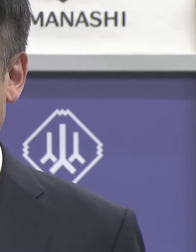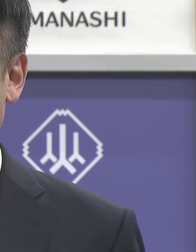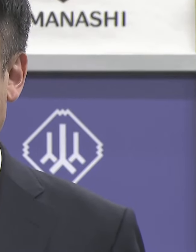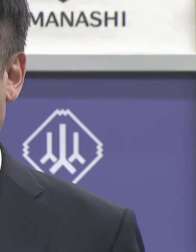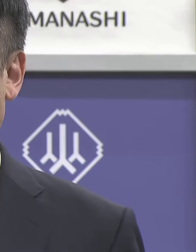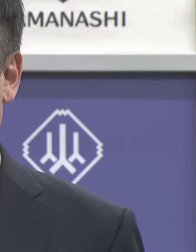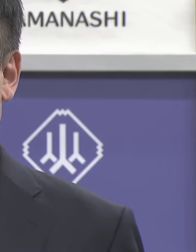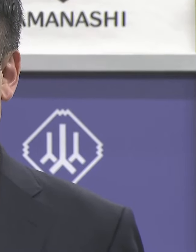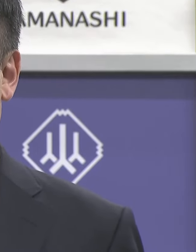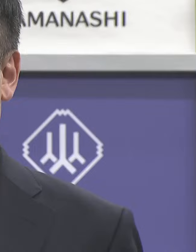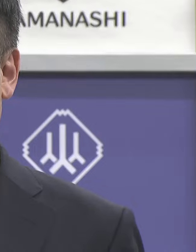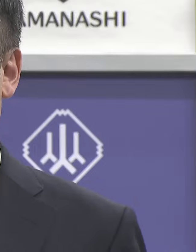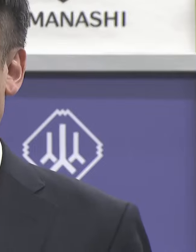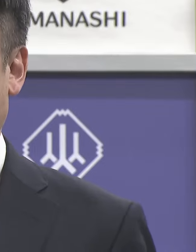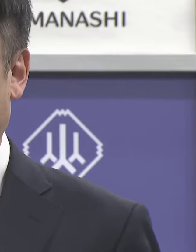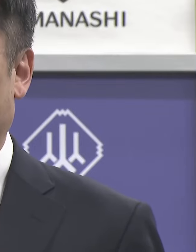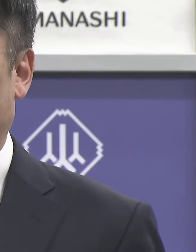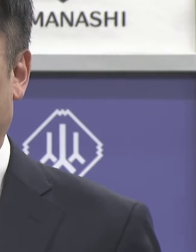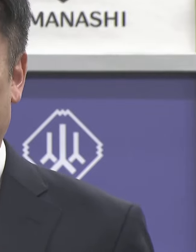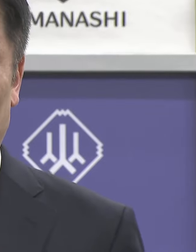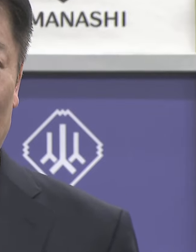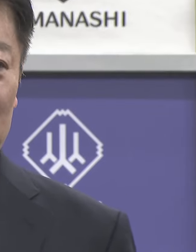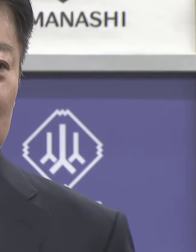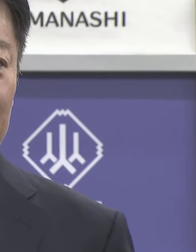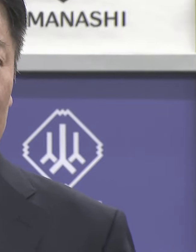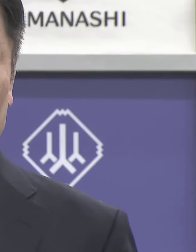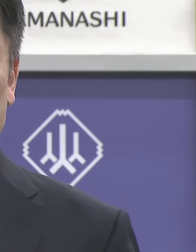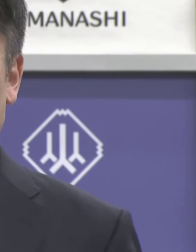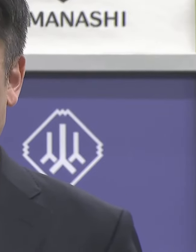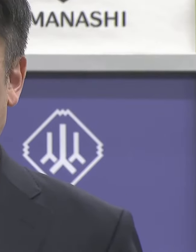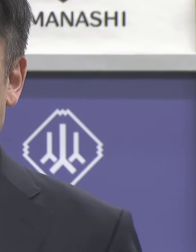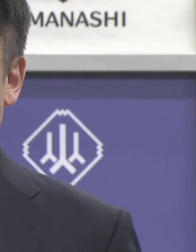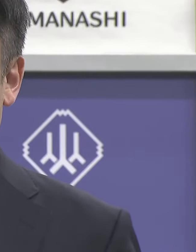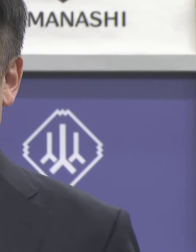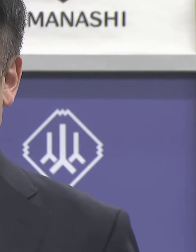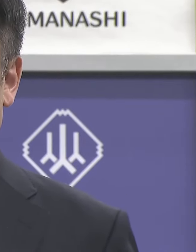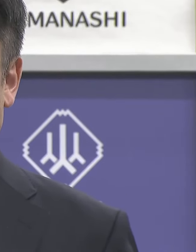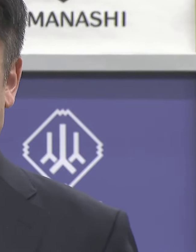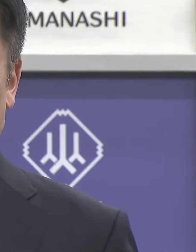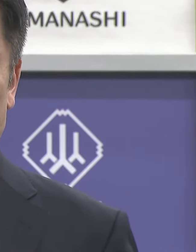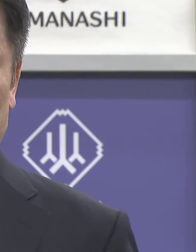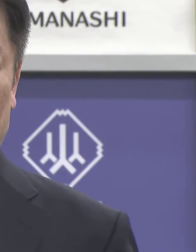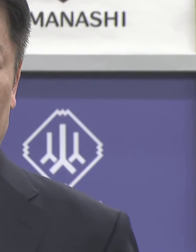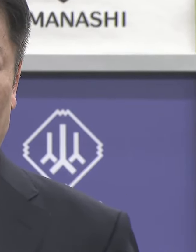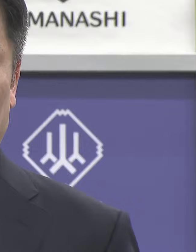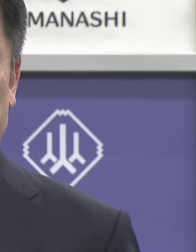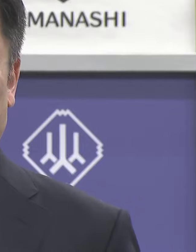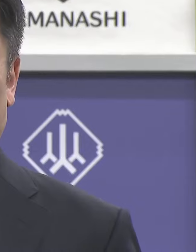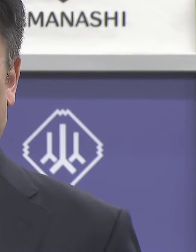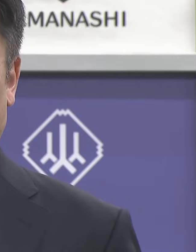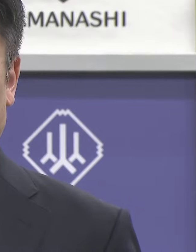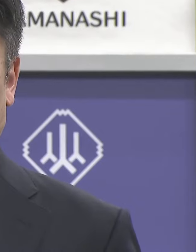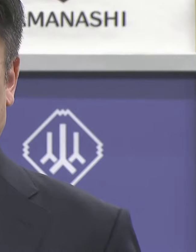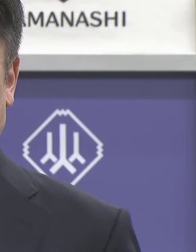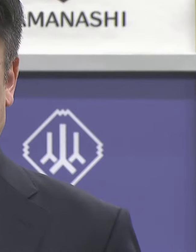一つの気持ちの表れかなとも思いますので、その気持ちをしっかり受け止めてですね、なお一層その、我々としては、